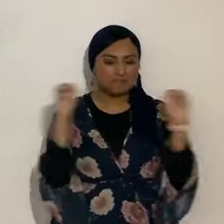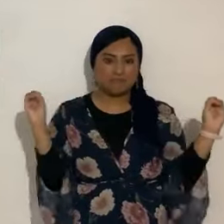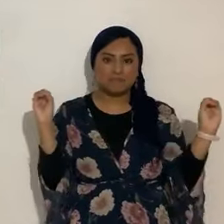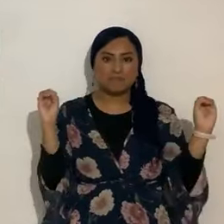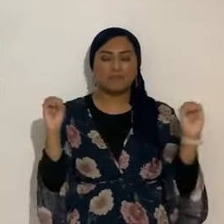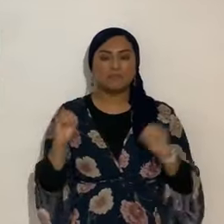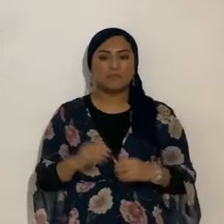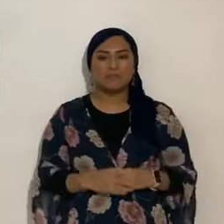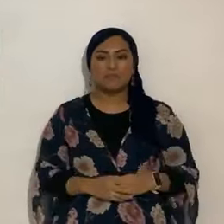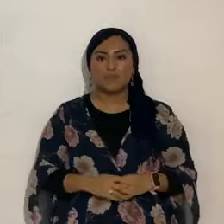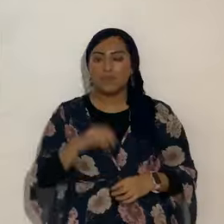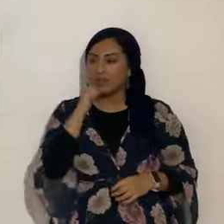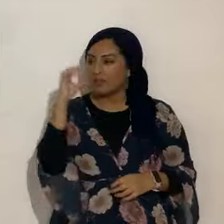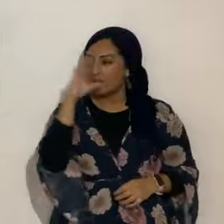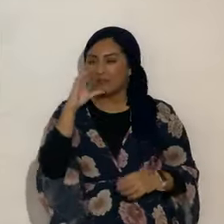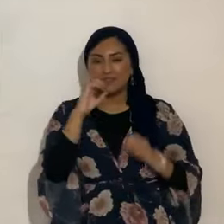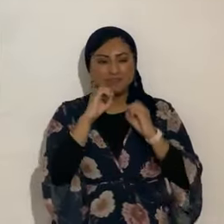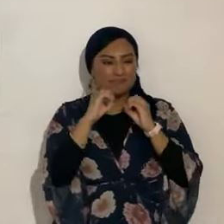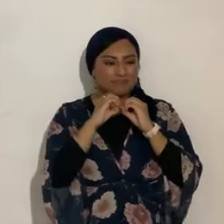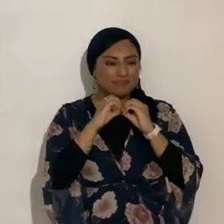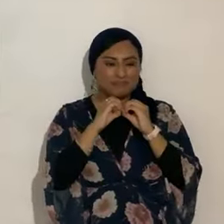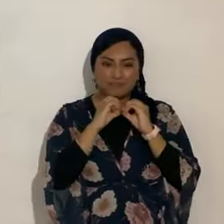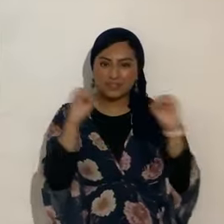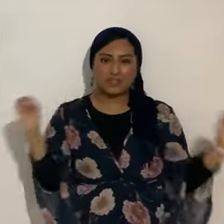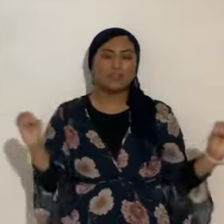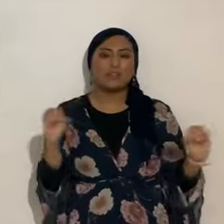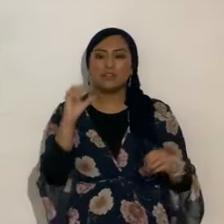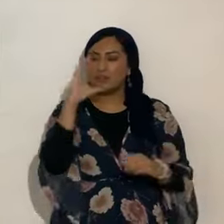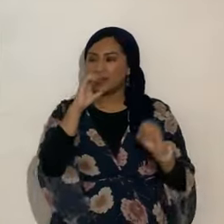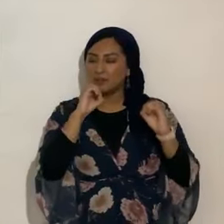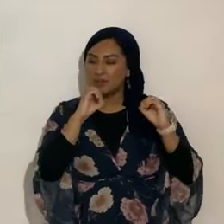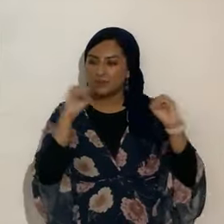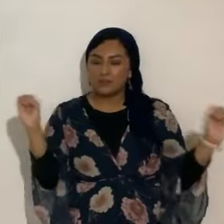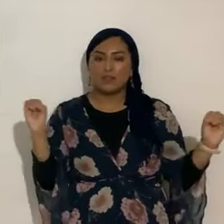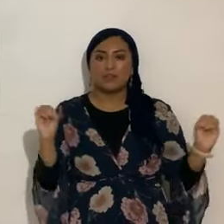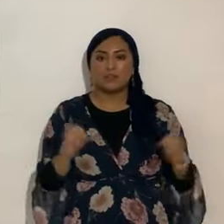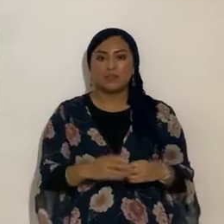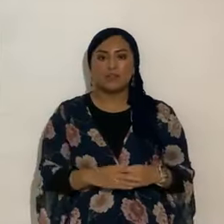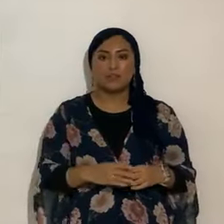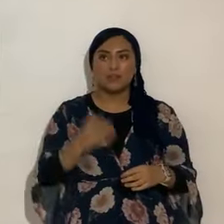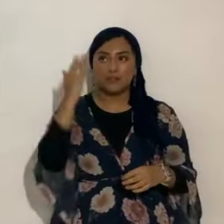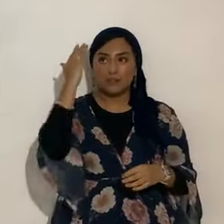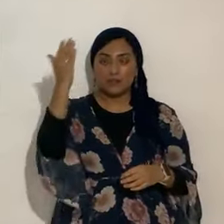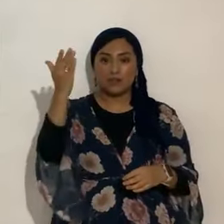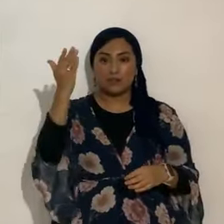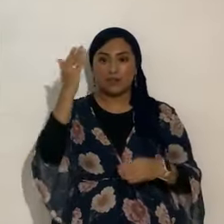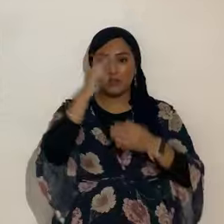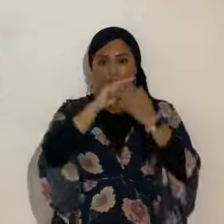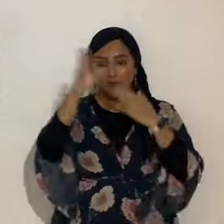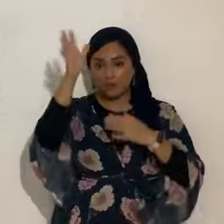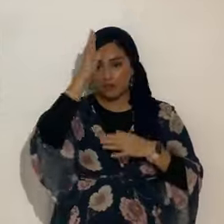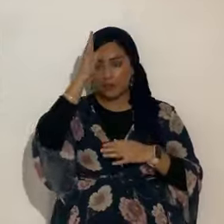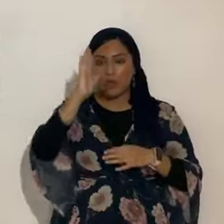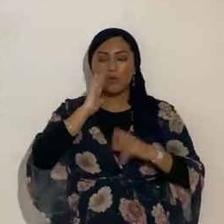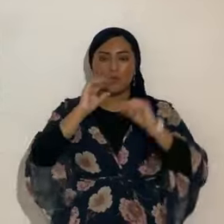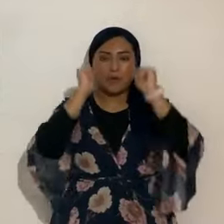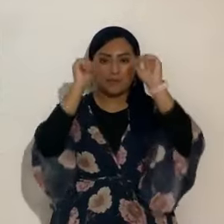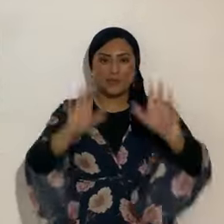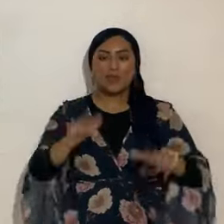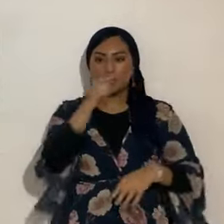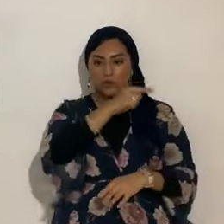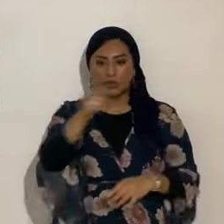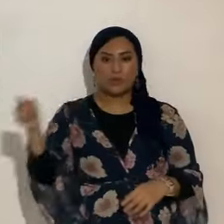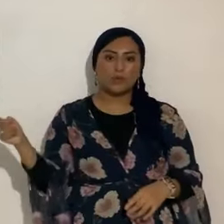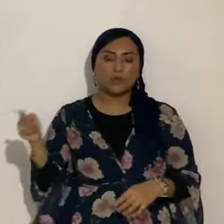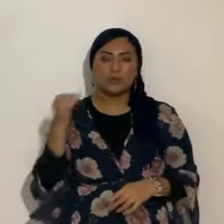No busques nada, no busquemos nada, no busquemos nada. El Eterno te recompensará